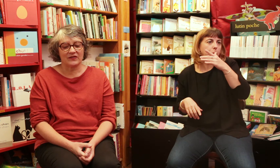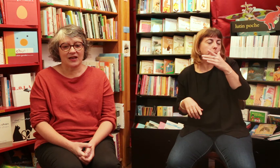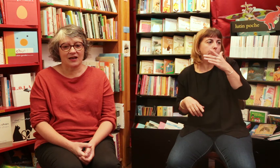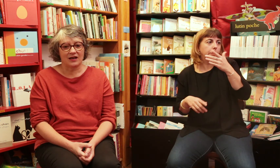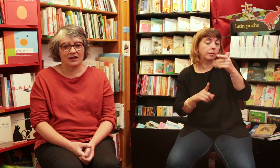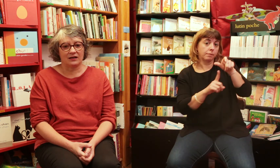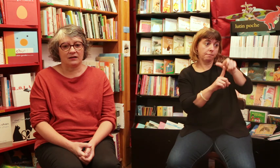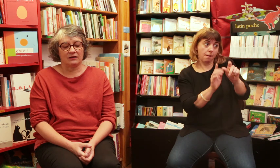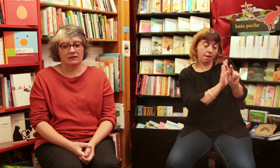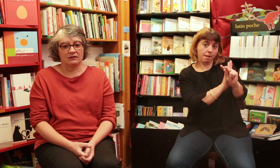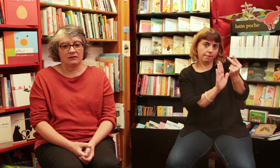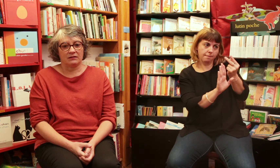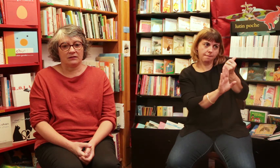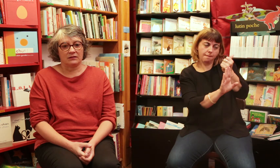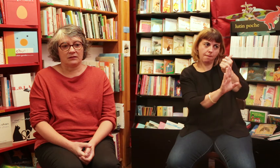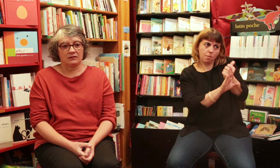que ça...